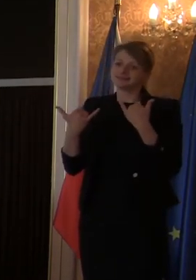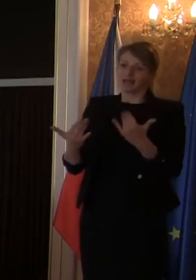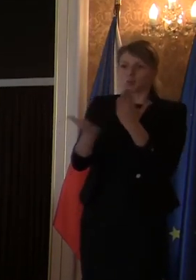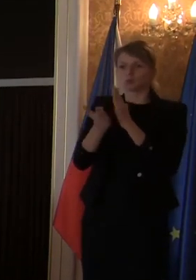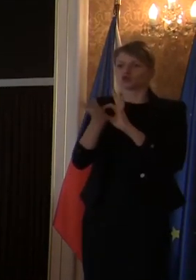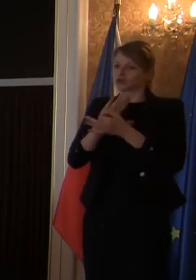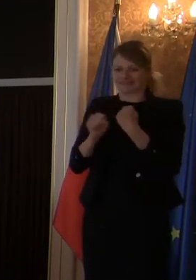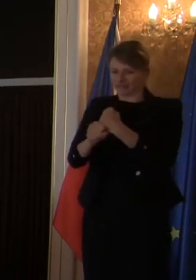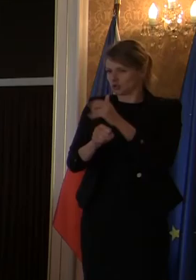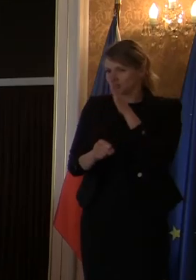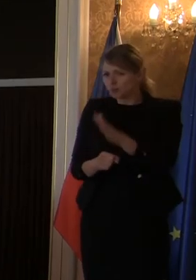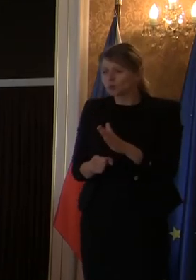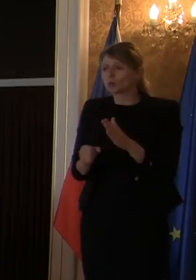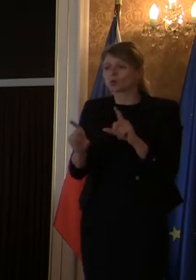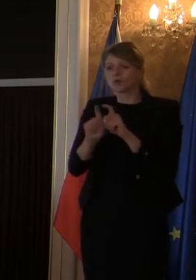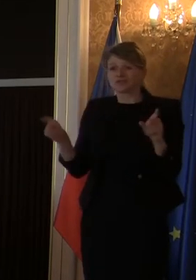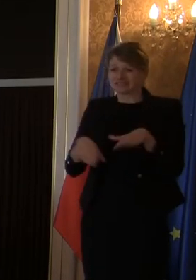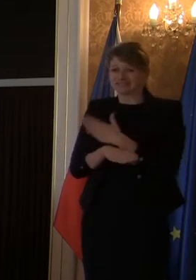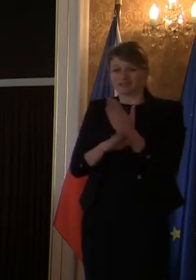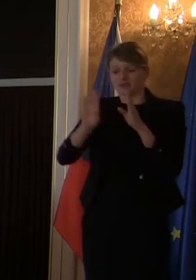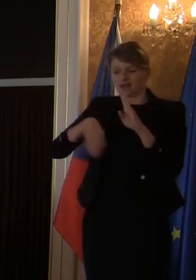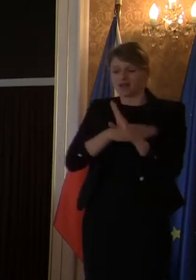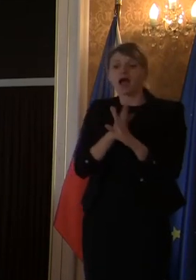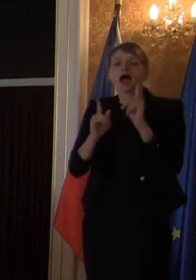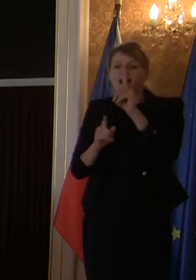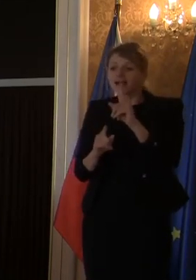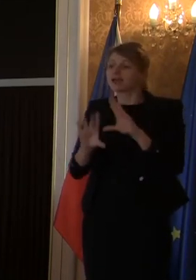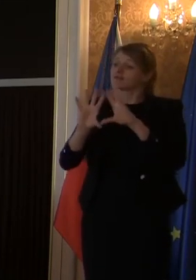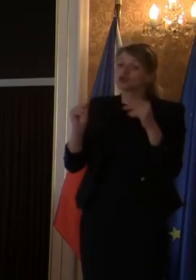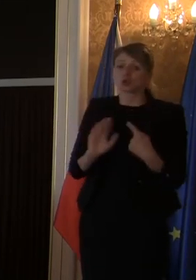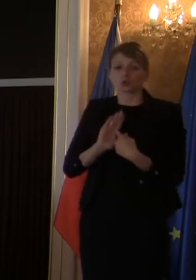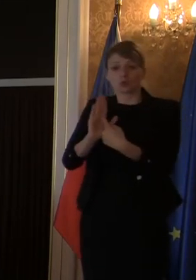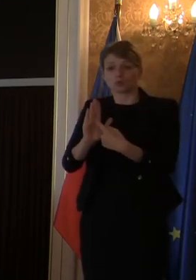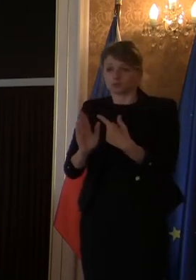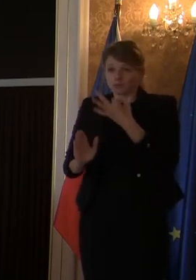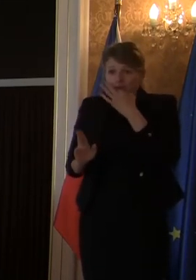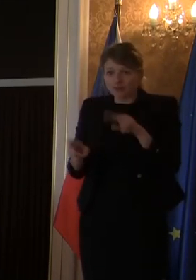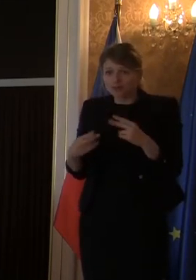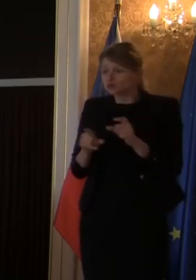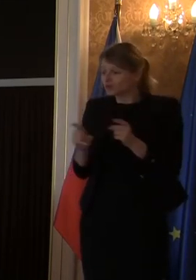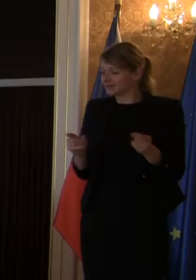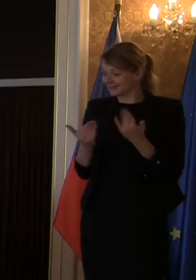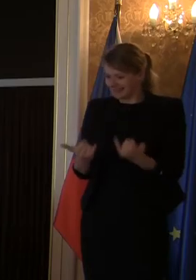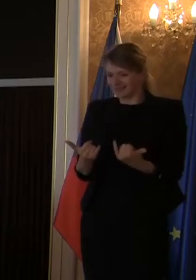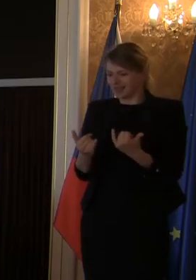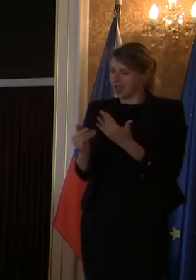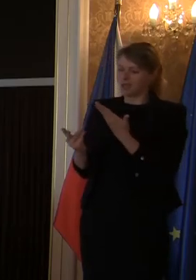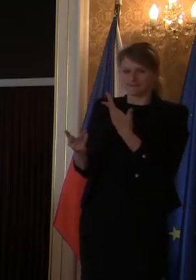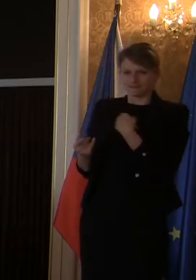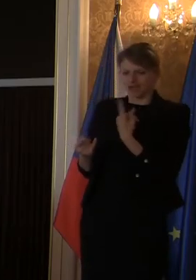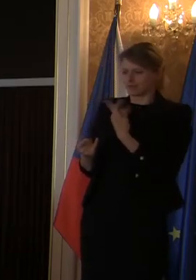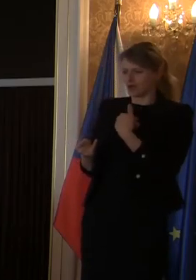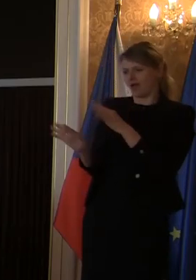prezentovali jsme to v tom nejhutnějším tvaru, čili kdybychom chtěli představit všechno, tak tady asi jsme celý den. Nicméně chtěli jsme